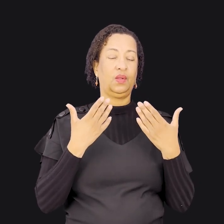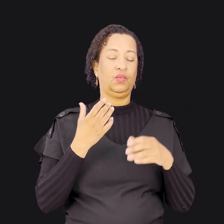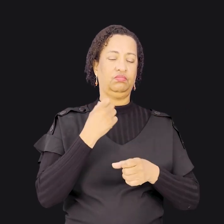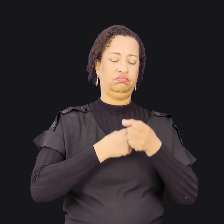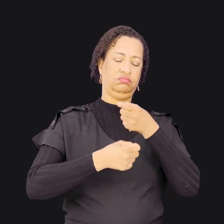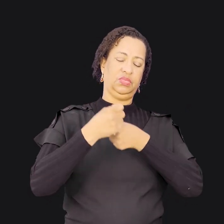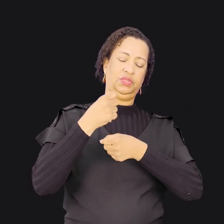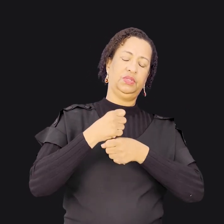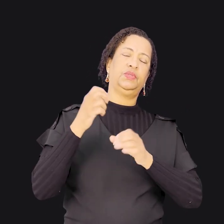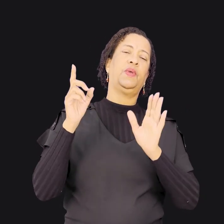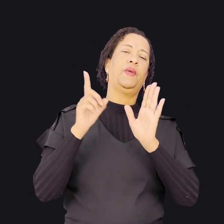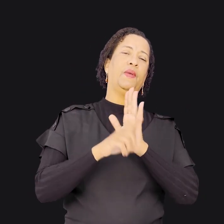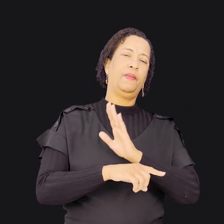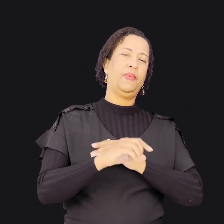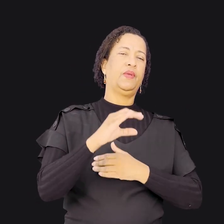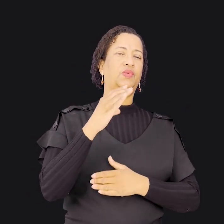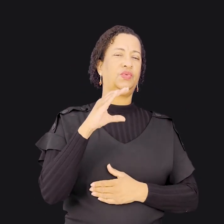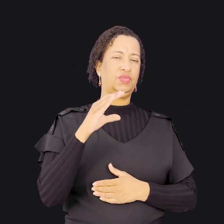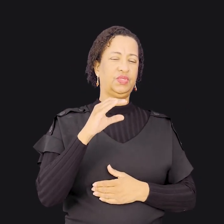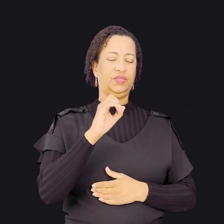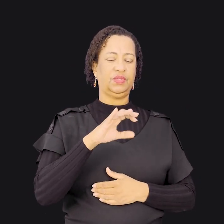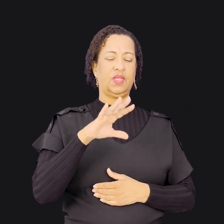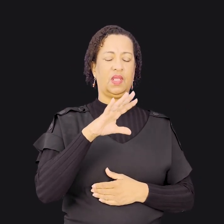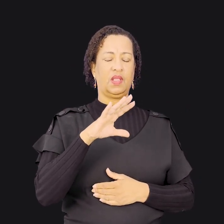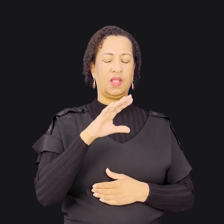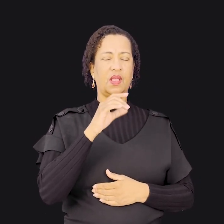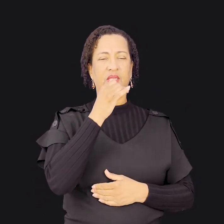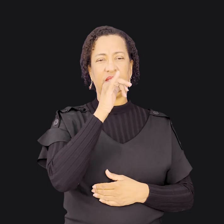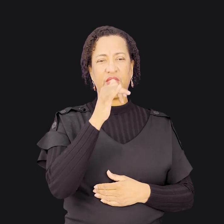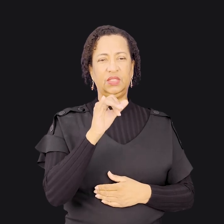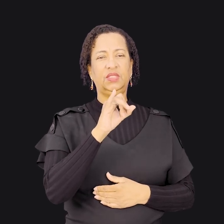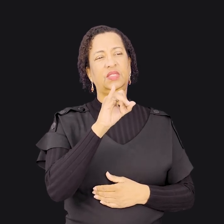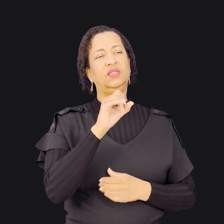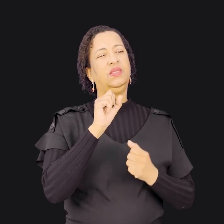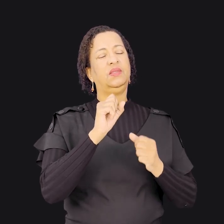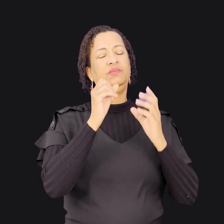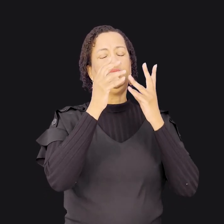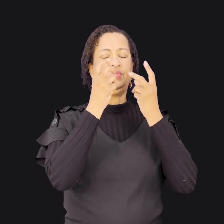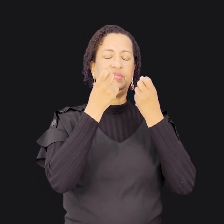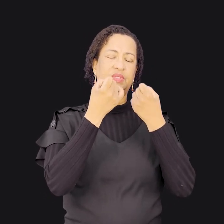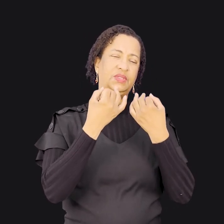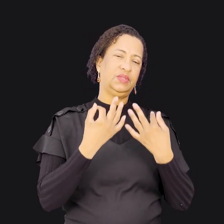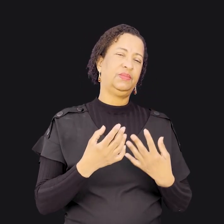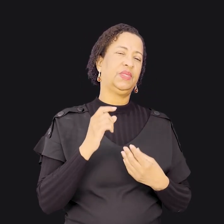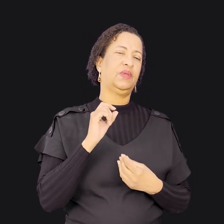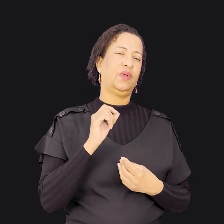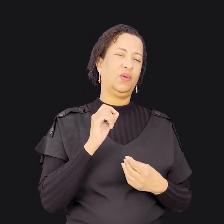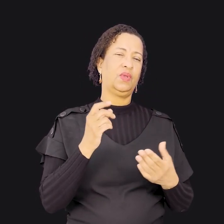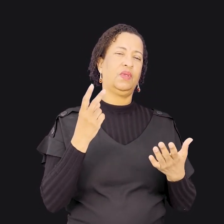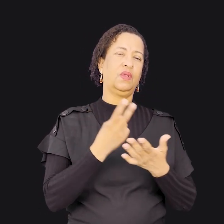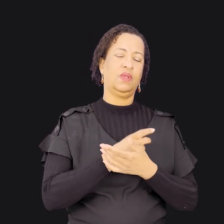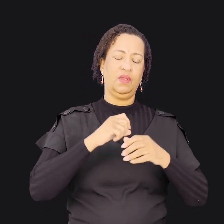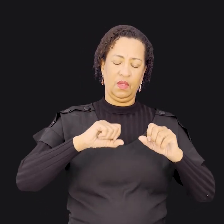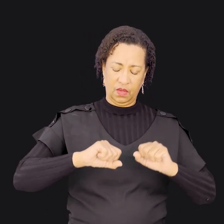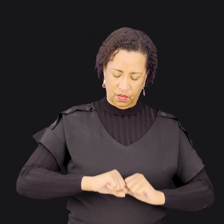atrás, perguntei a um cientista da área de energia atômica se ele podia explicar em termos simples o que seria uma